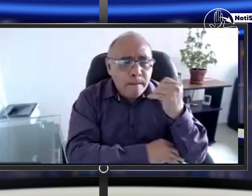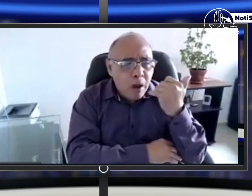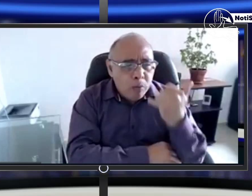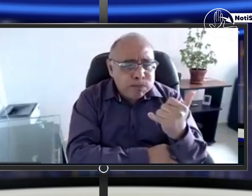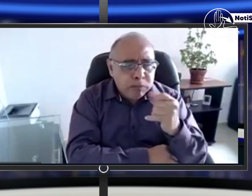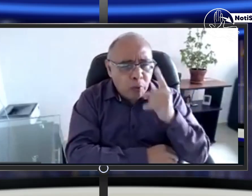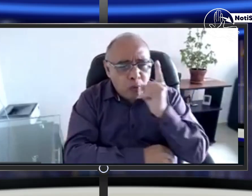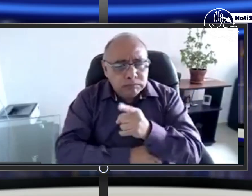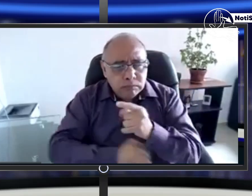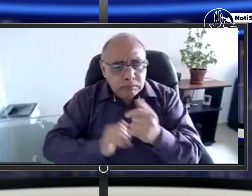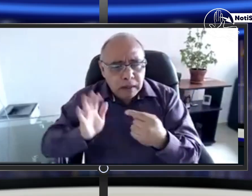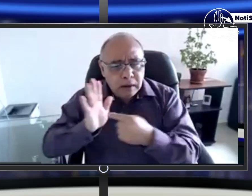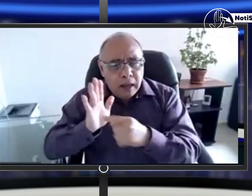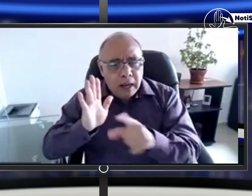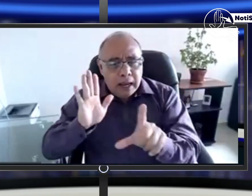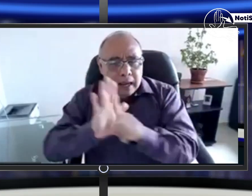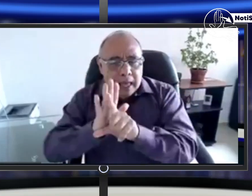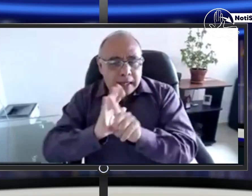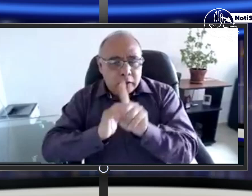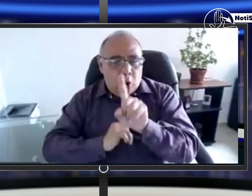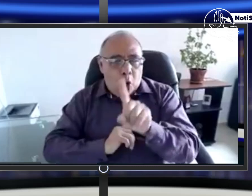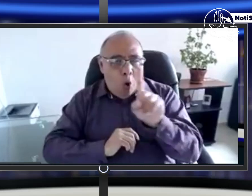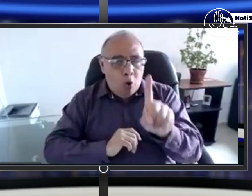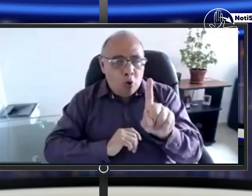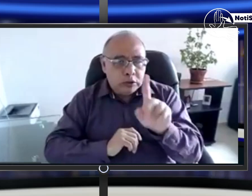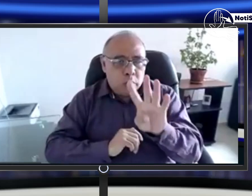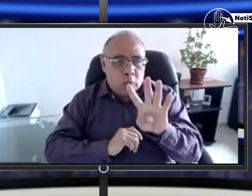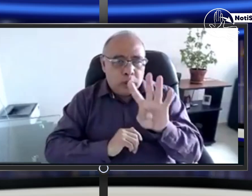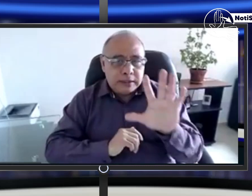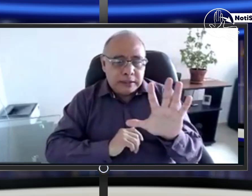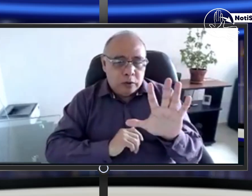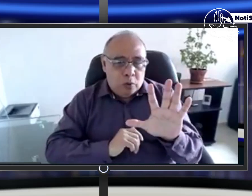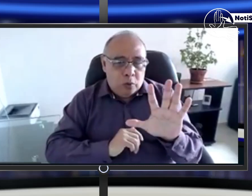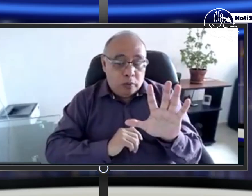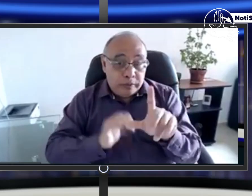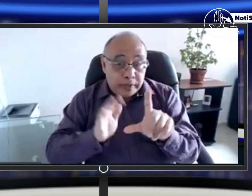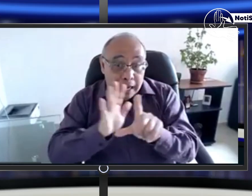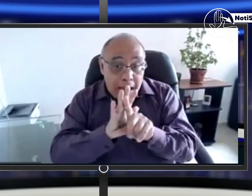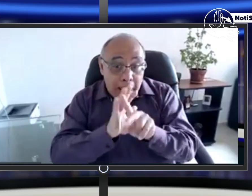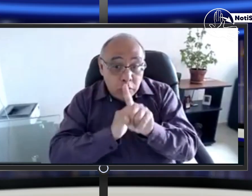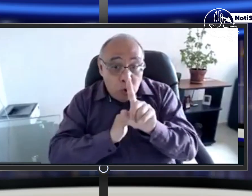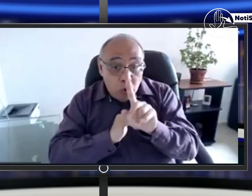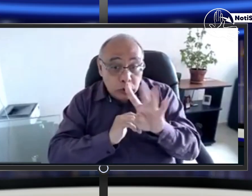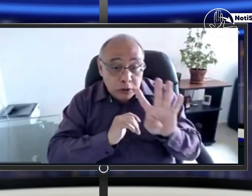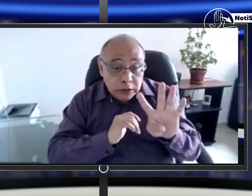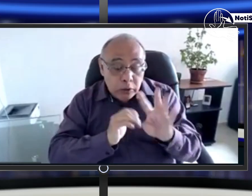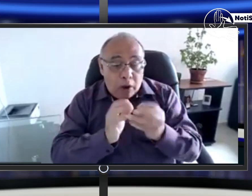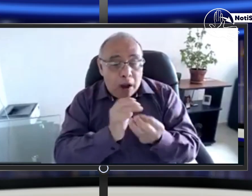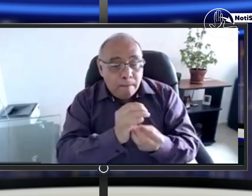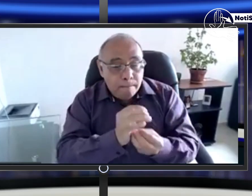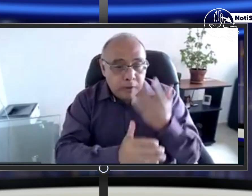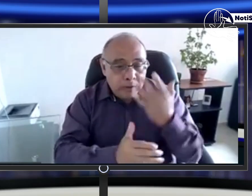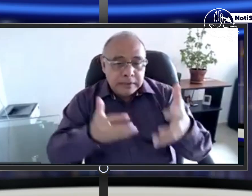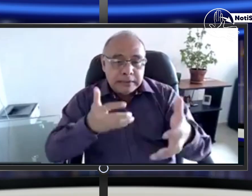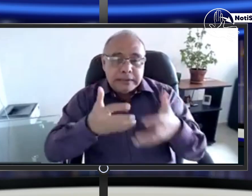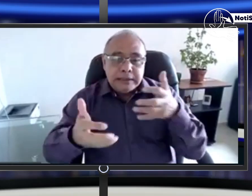las necesidades y no se conocen muchas de estas necesidades. Por lo tanto, tampoco hay una toma de conciencia. La